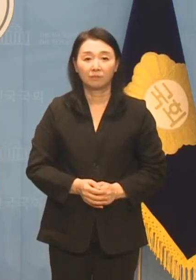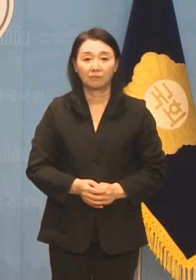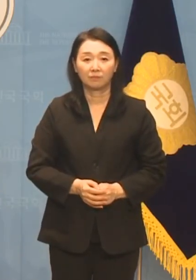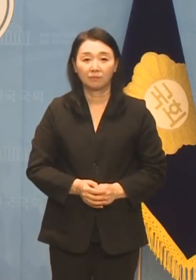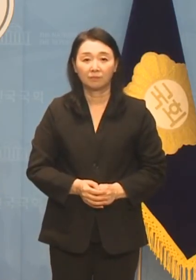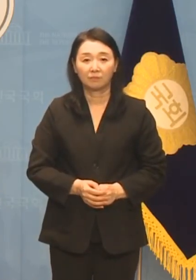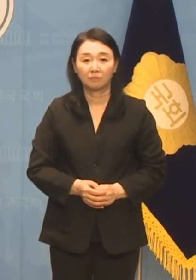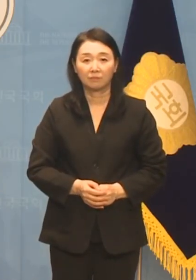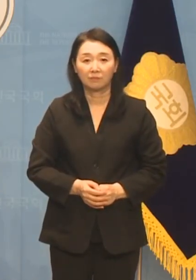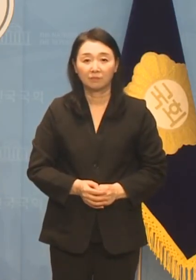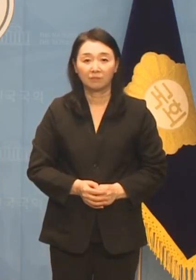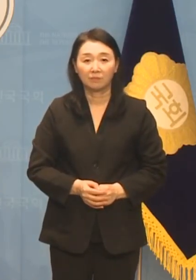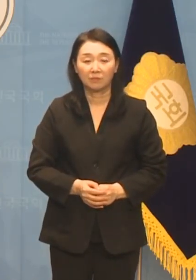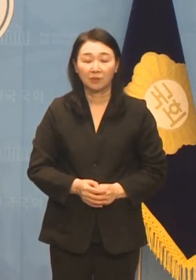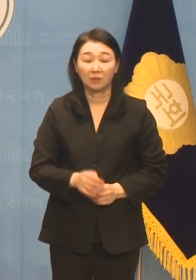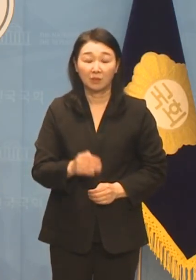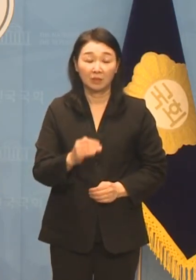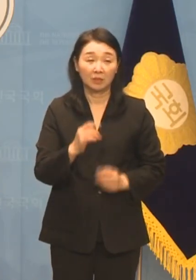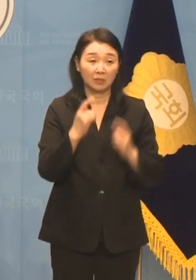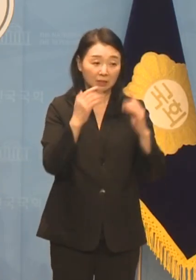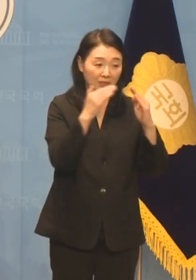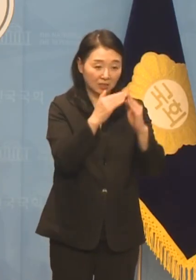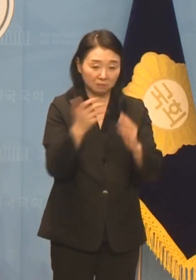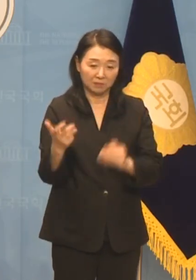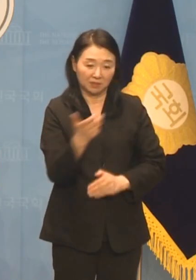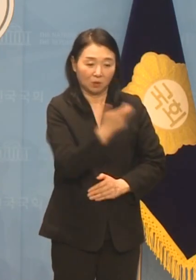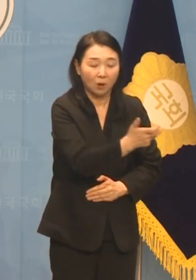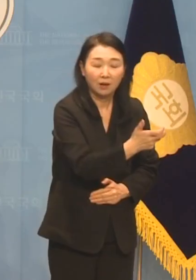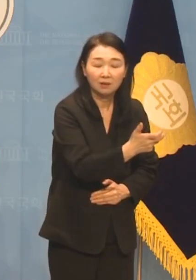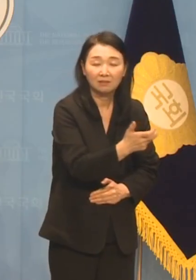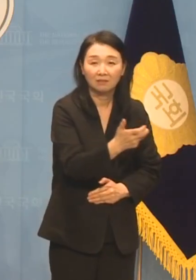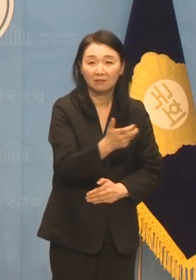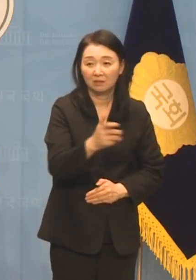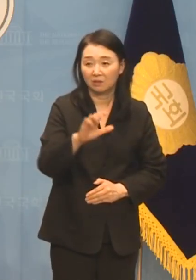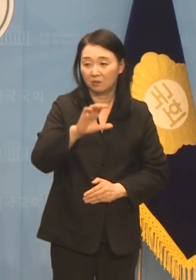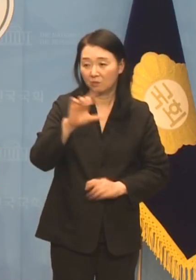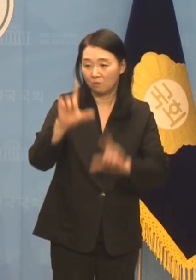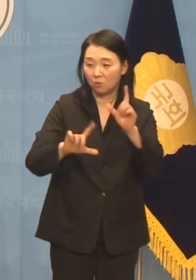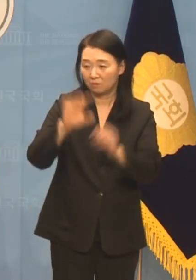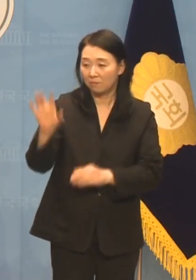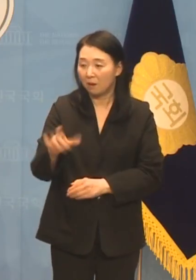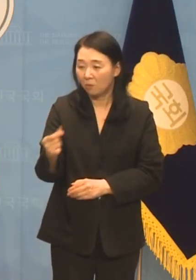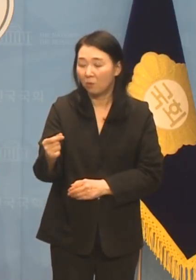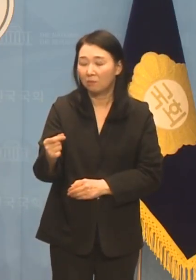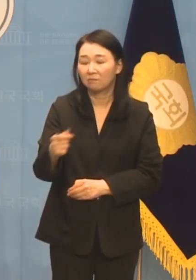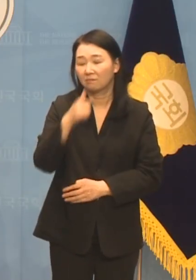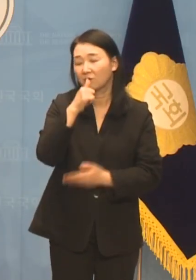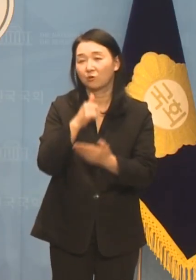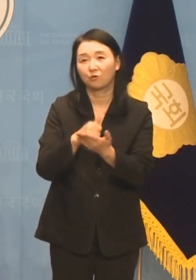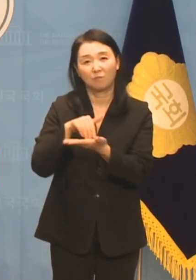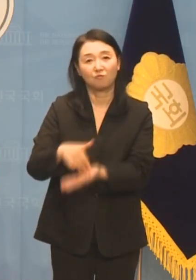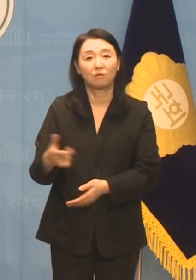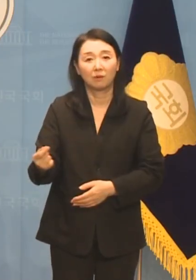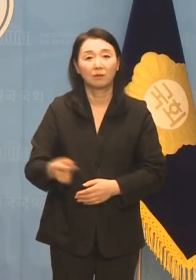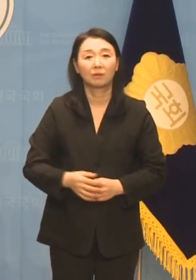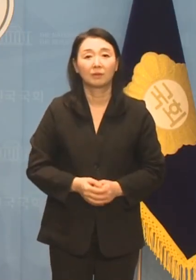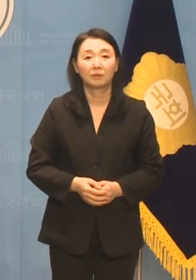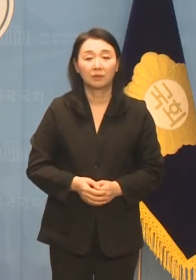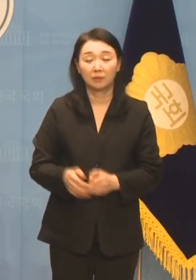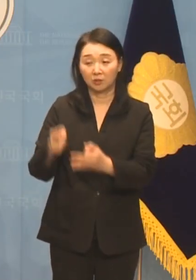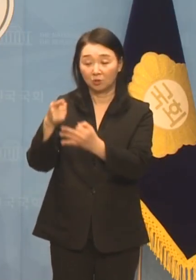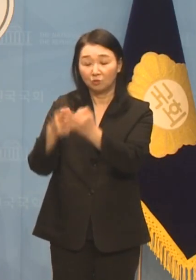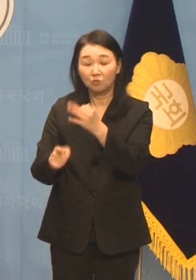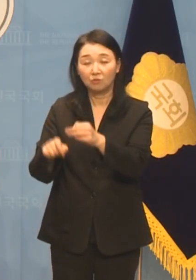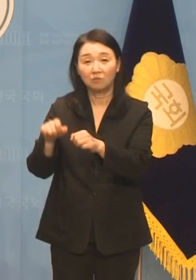사저에서도 이런 행태를 반복한다면 그 죗값은 더욱 무거워질 것입니다. 지금 윤석열이 해야 할